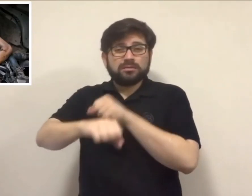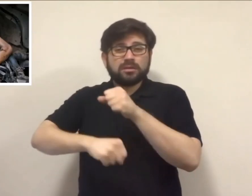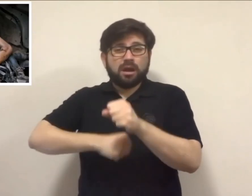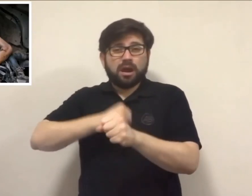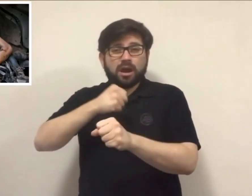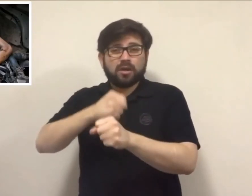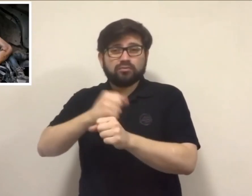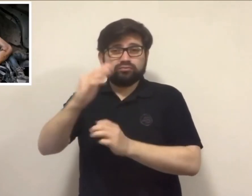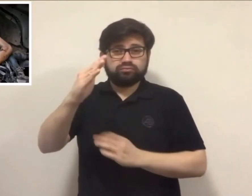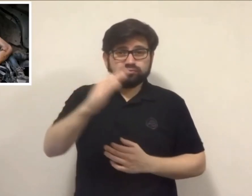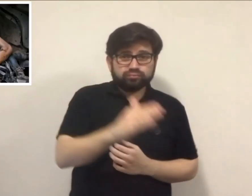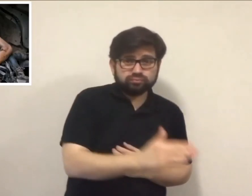Los niños